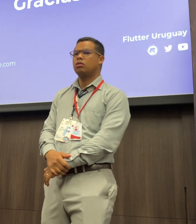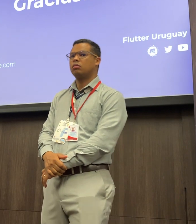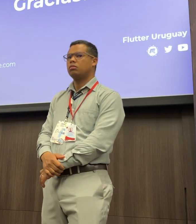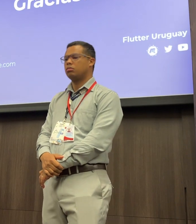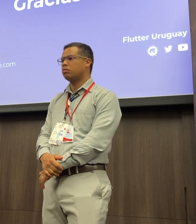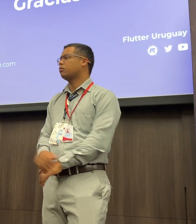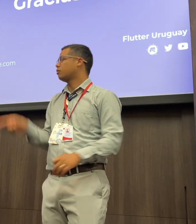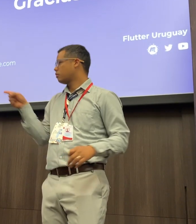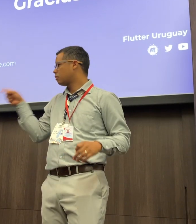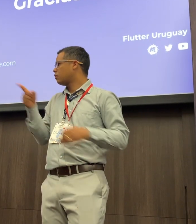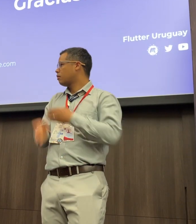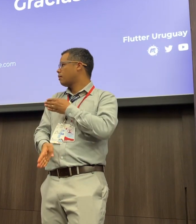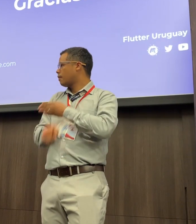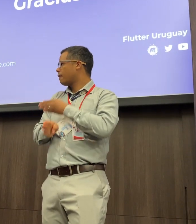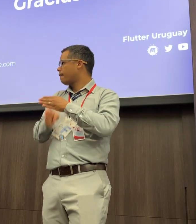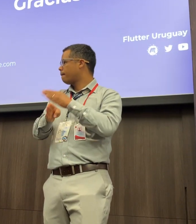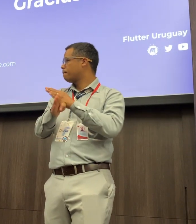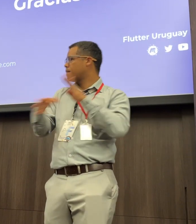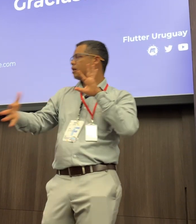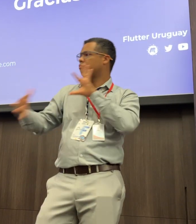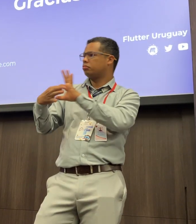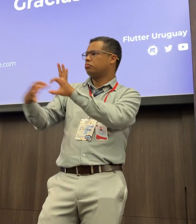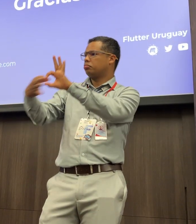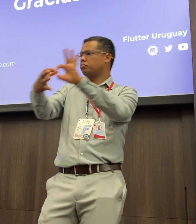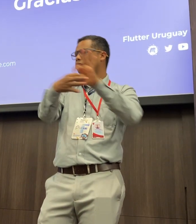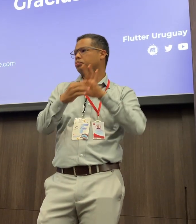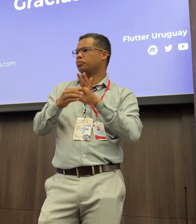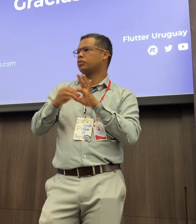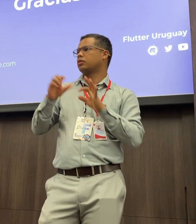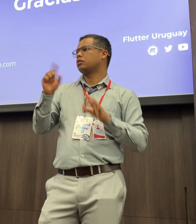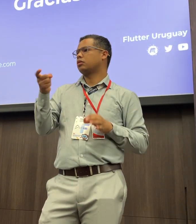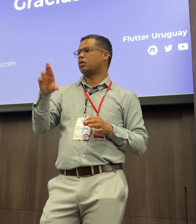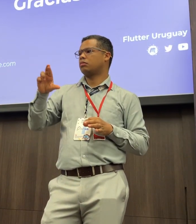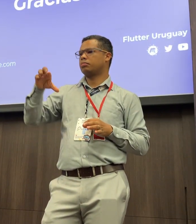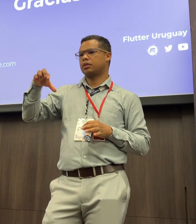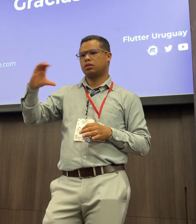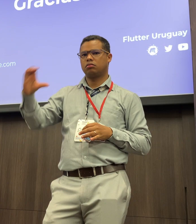interceptors del lado de gRPC.